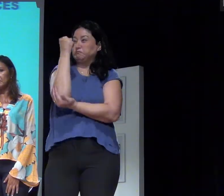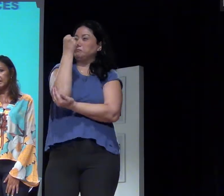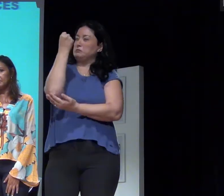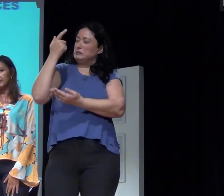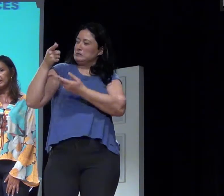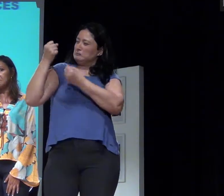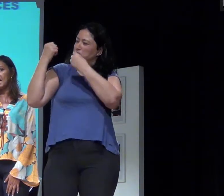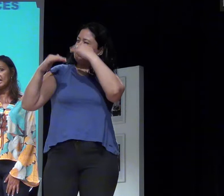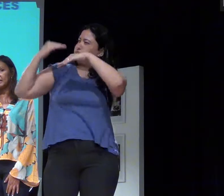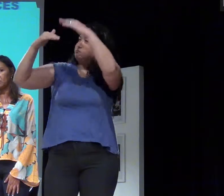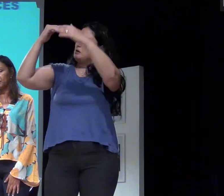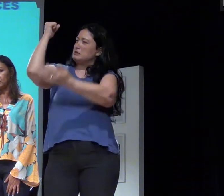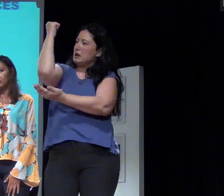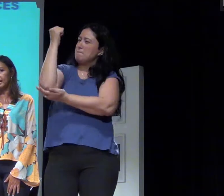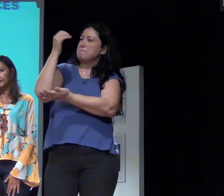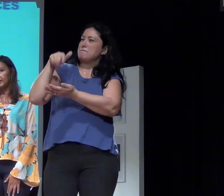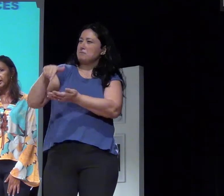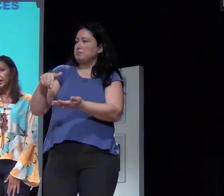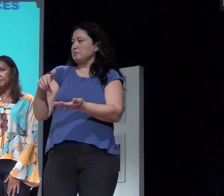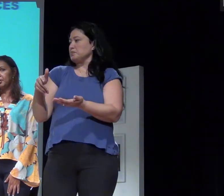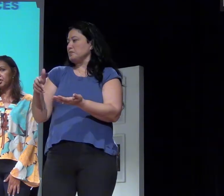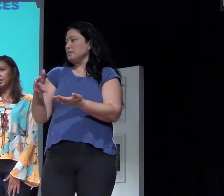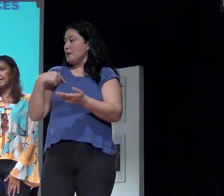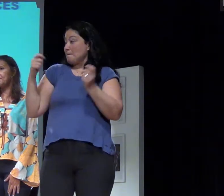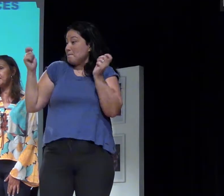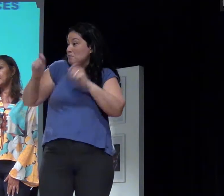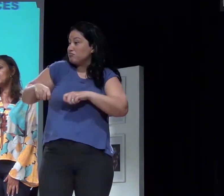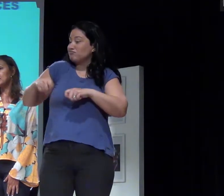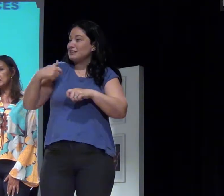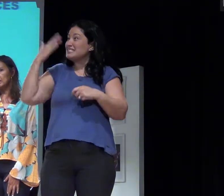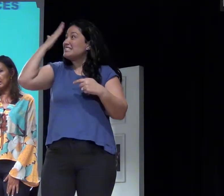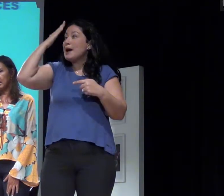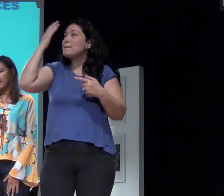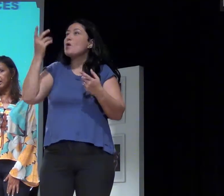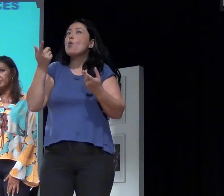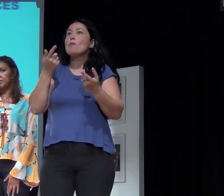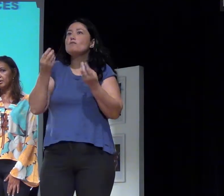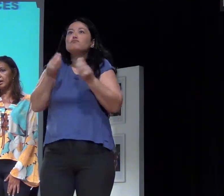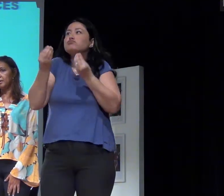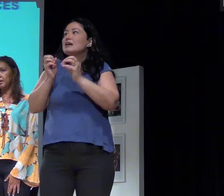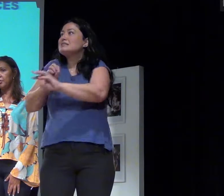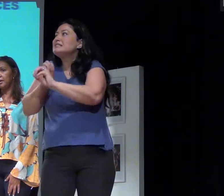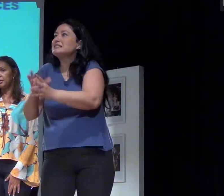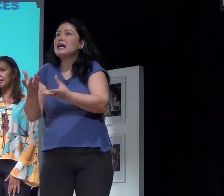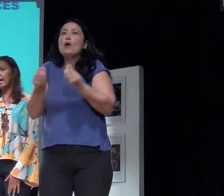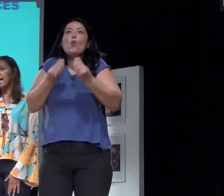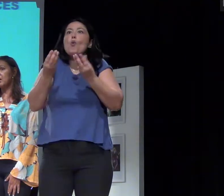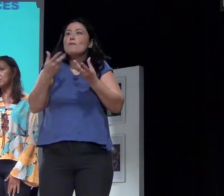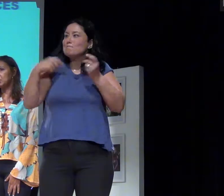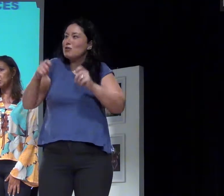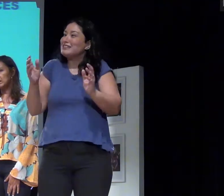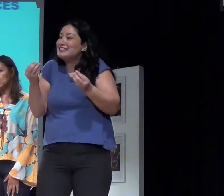né, esse embasamento, essa base, como foi colocado aqui, para a gente saber realmente ensinar, para a gente saber realmente